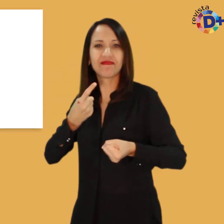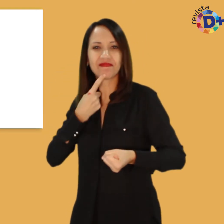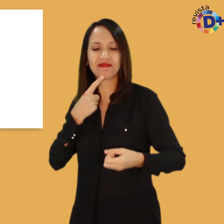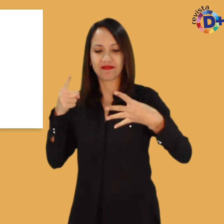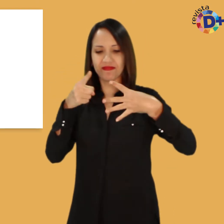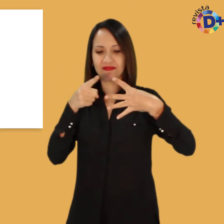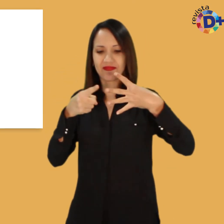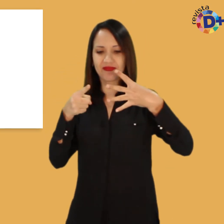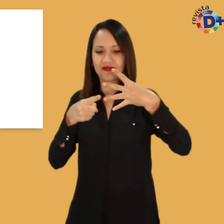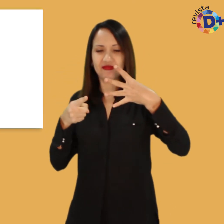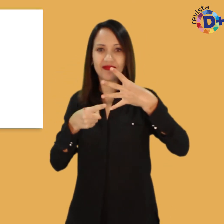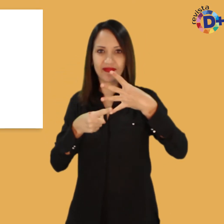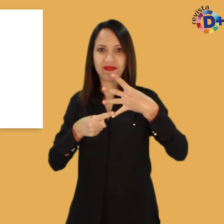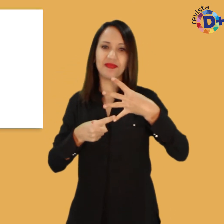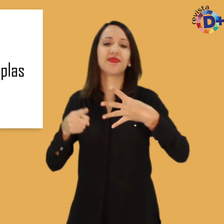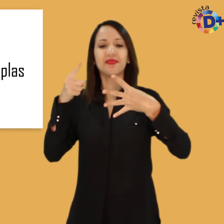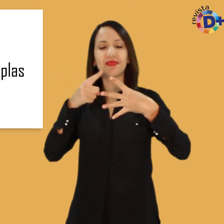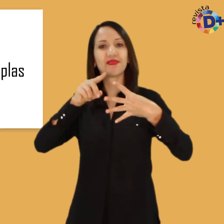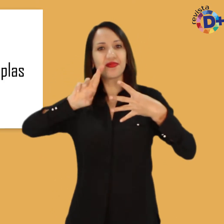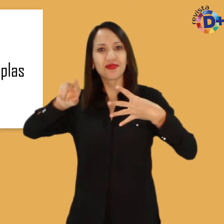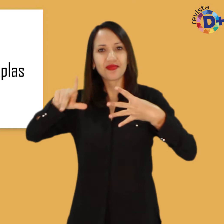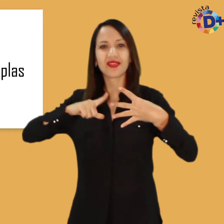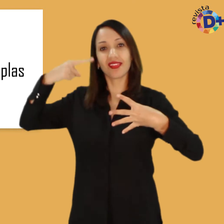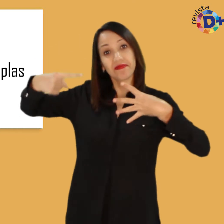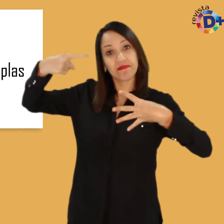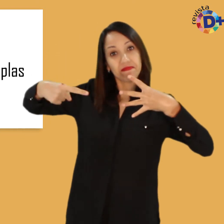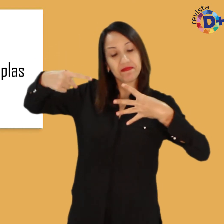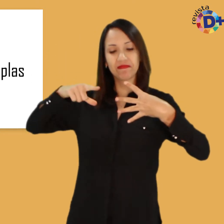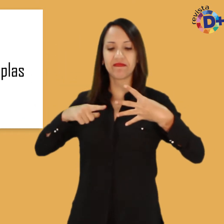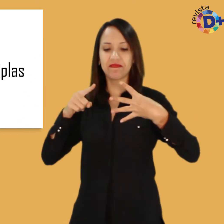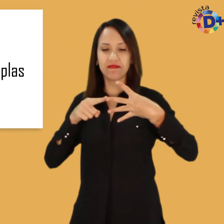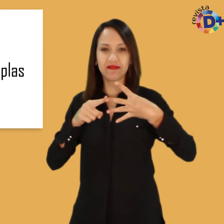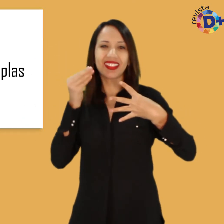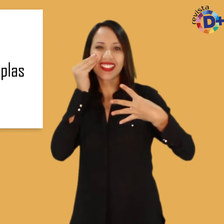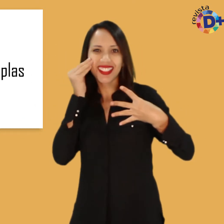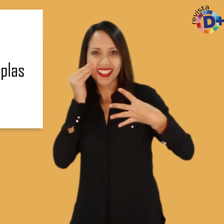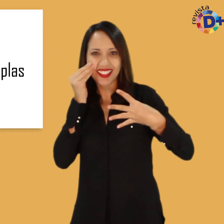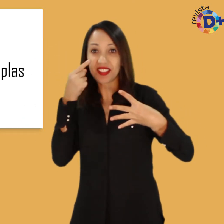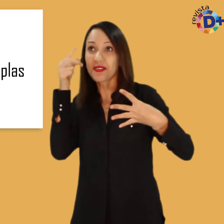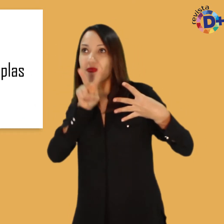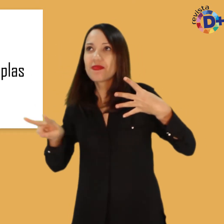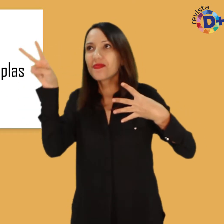diferentes níveis, como diferença política, como experiência visual,